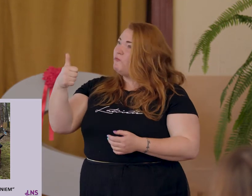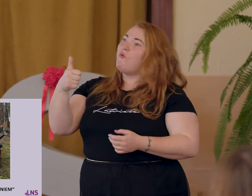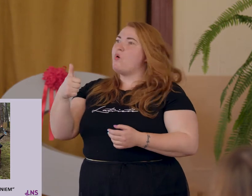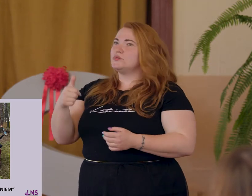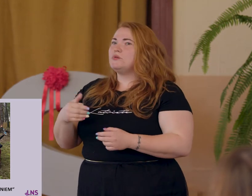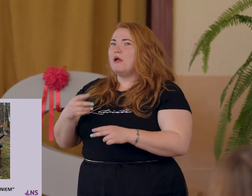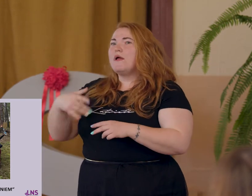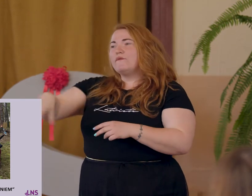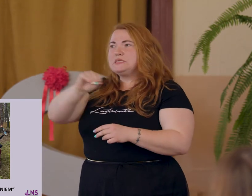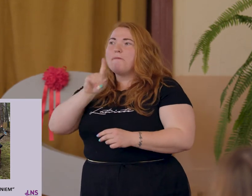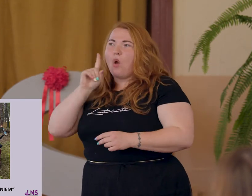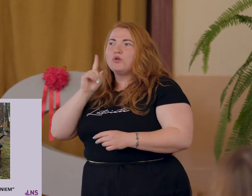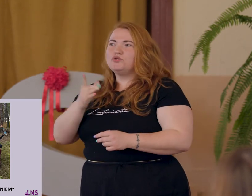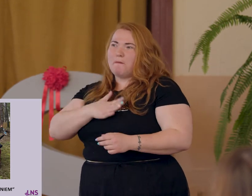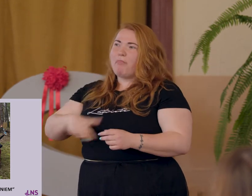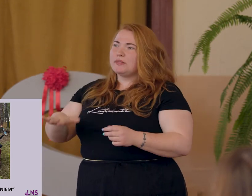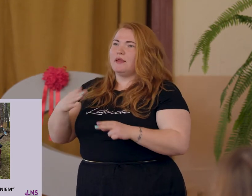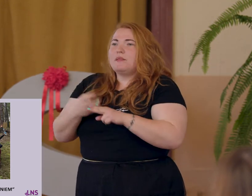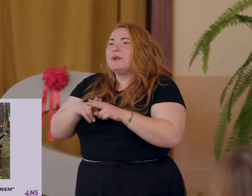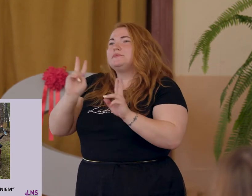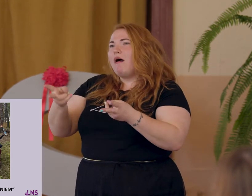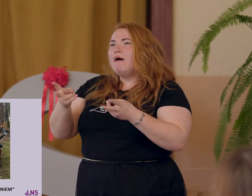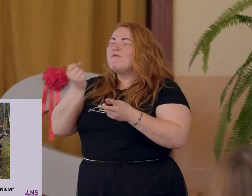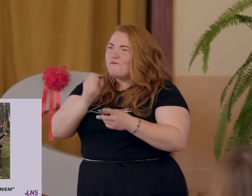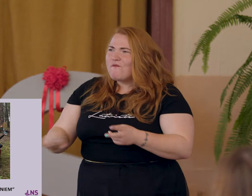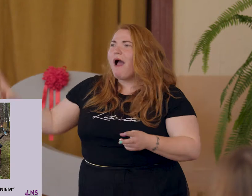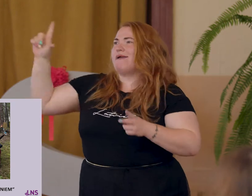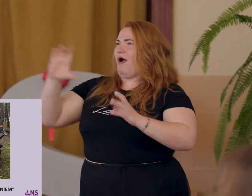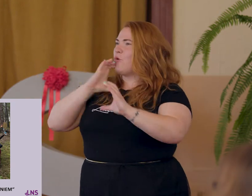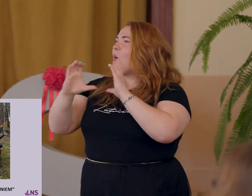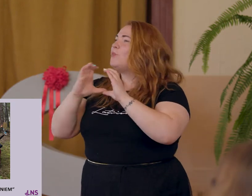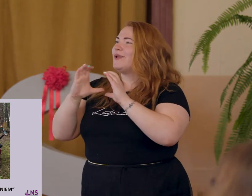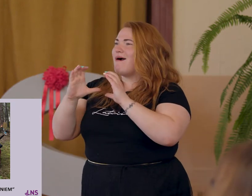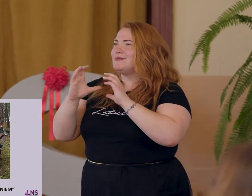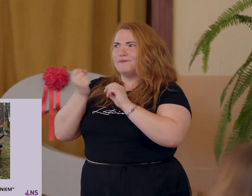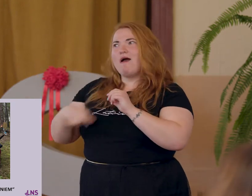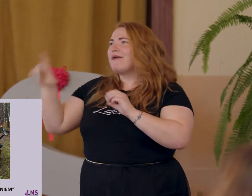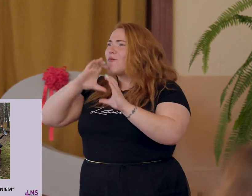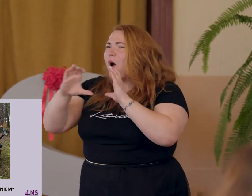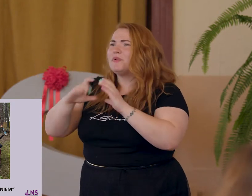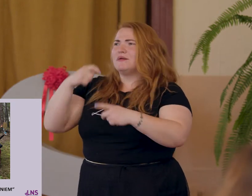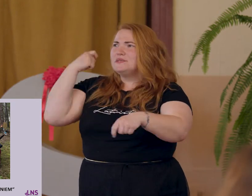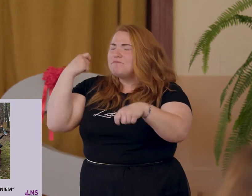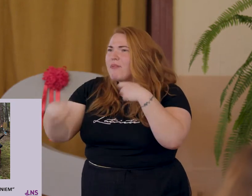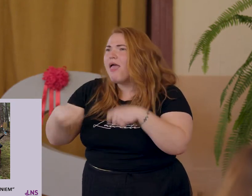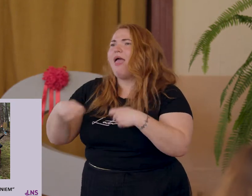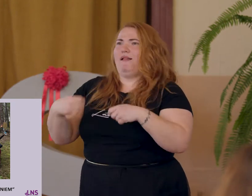Un, ziniet, ļoti labi bija. Visiem jauniešiem ļoti patika, ko lielāko daļu mēs komunicējāmies,